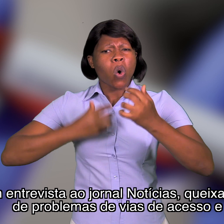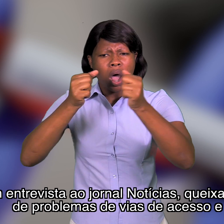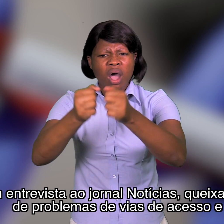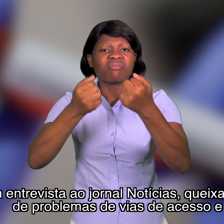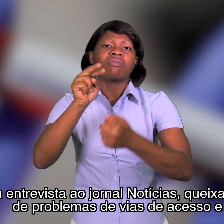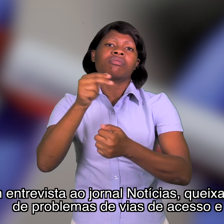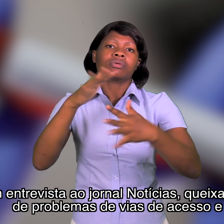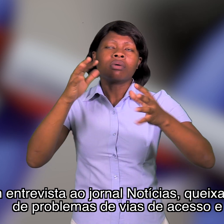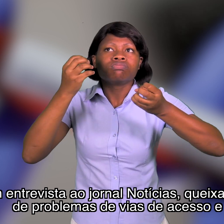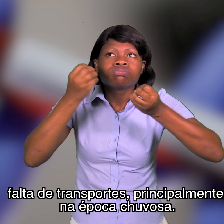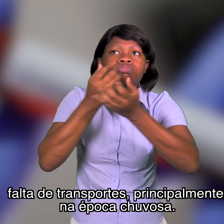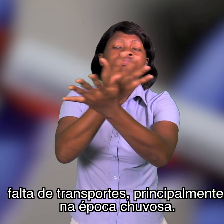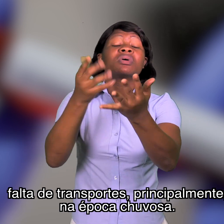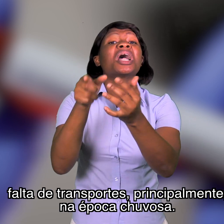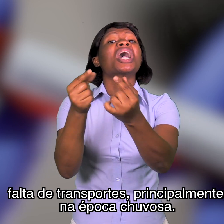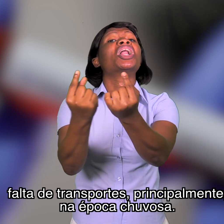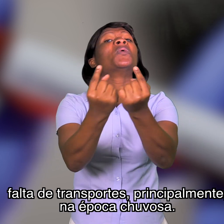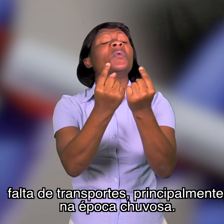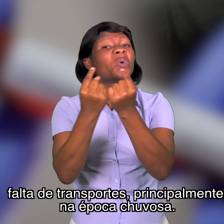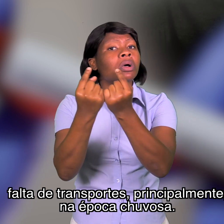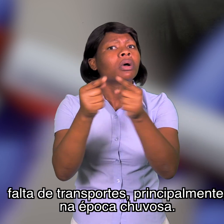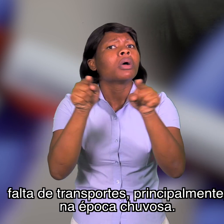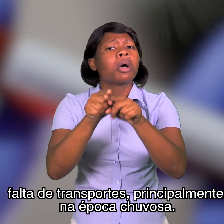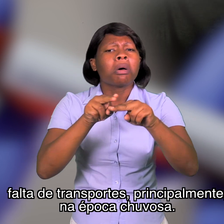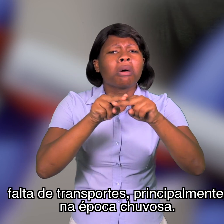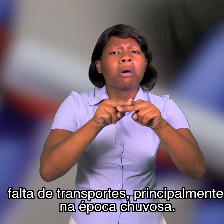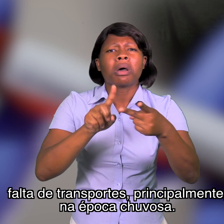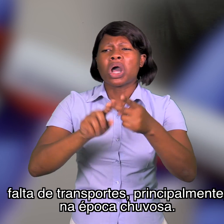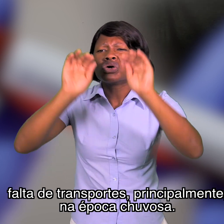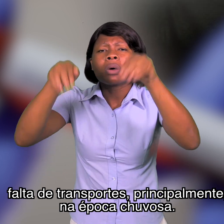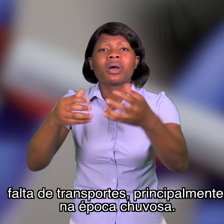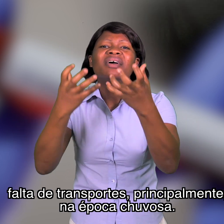de via de acesso e falta de transportes, principalmente na época chuvosa.